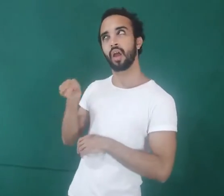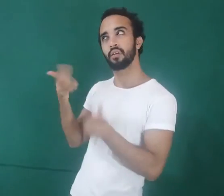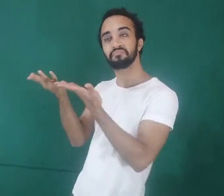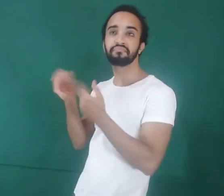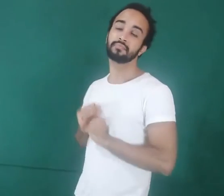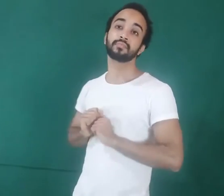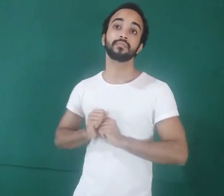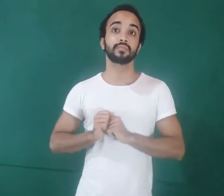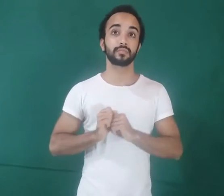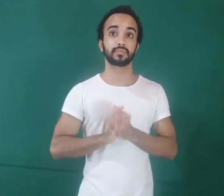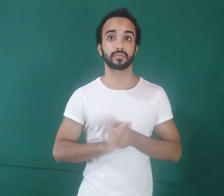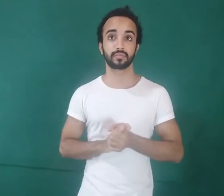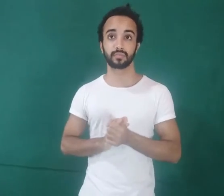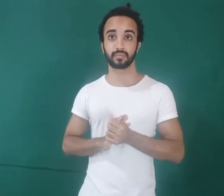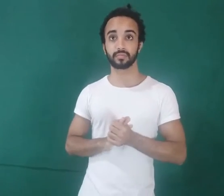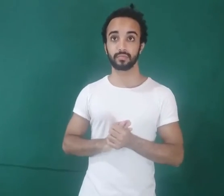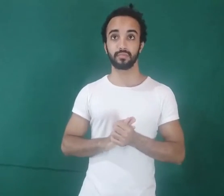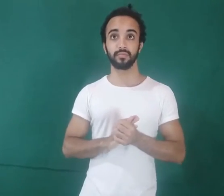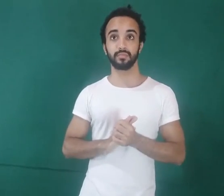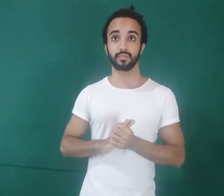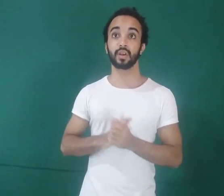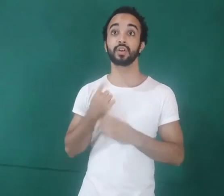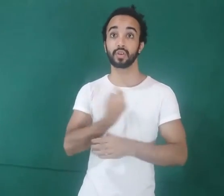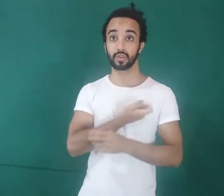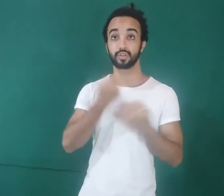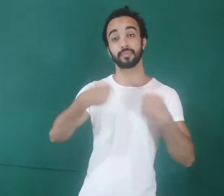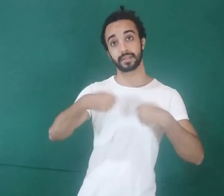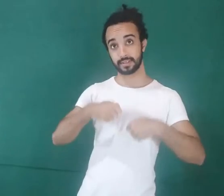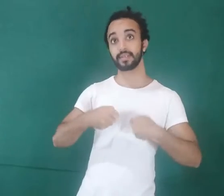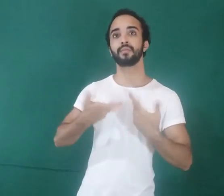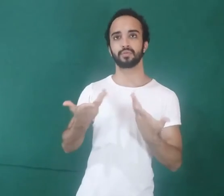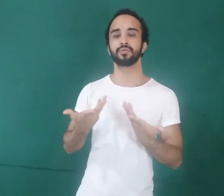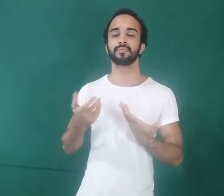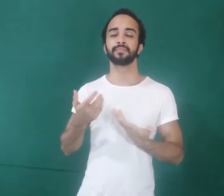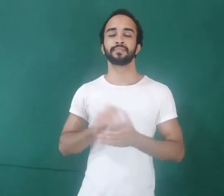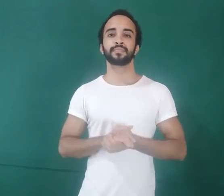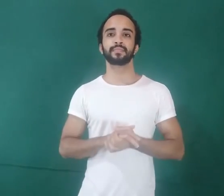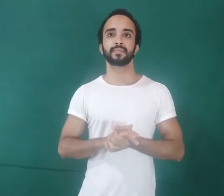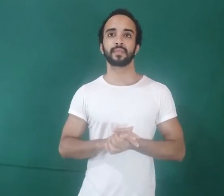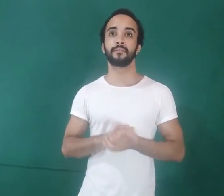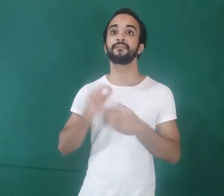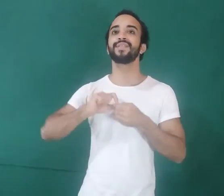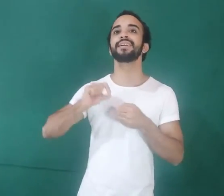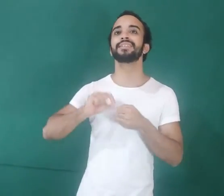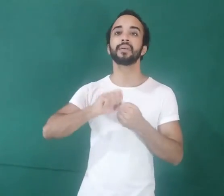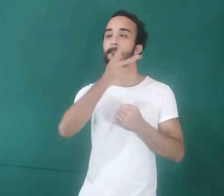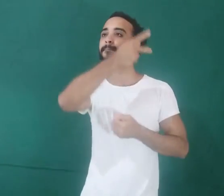Pronto. Acho que vocês precisam... Acho que precisamos ser disruptivas e precisamos fazer com que as pessoas pensem